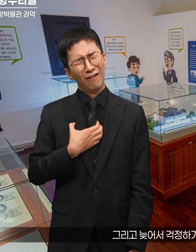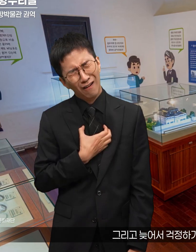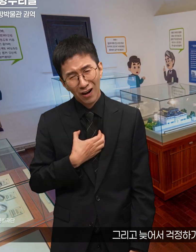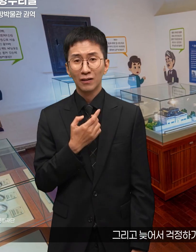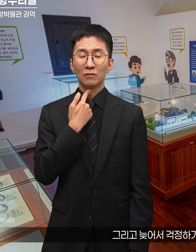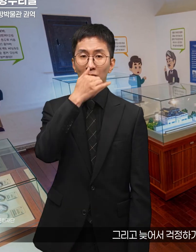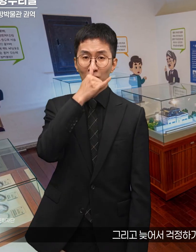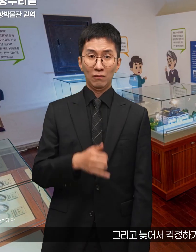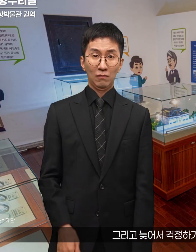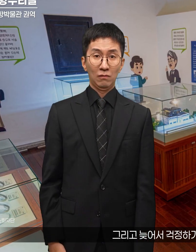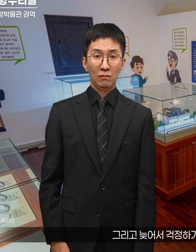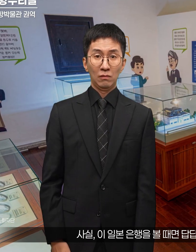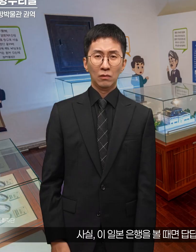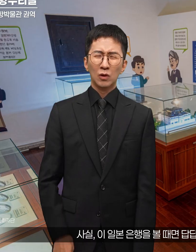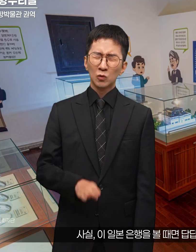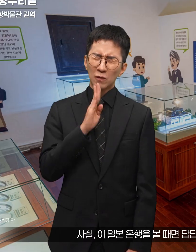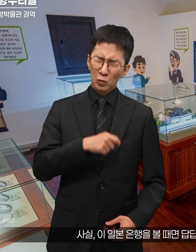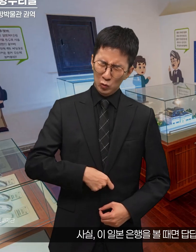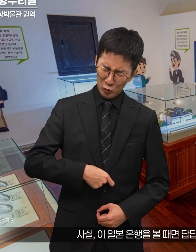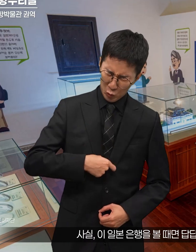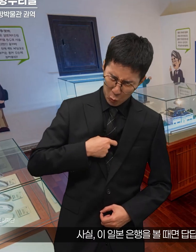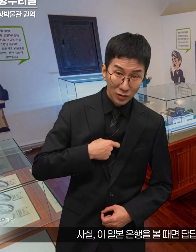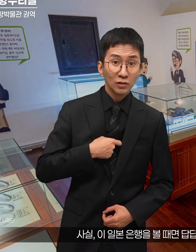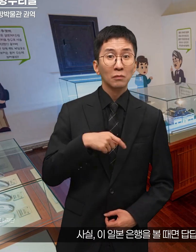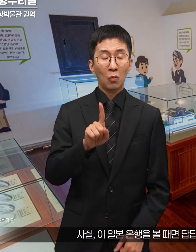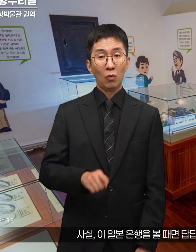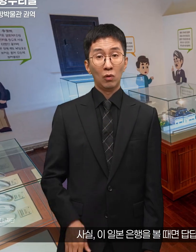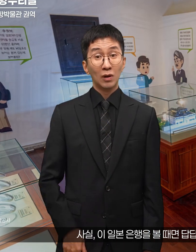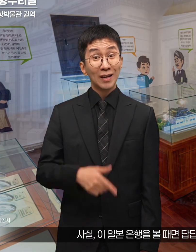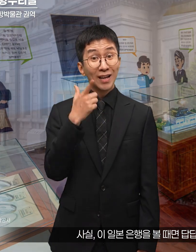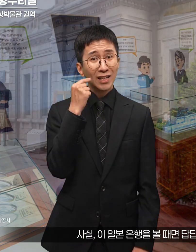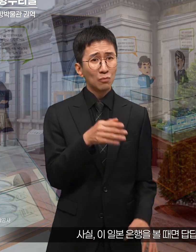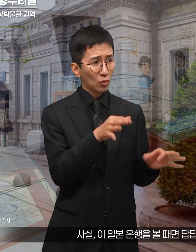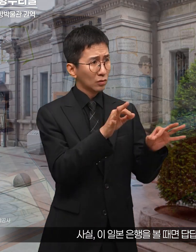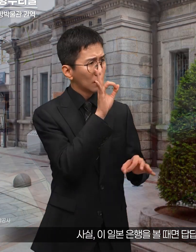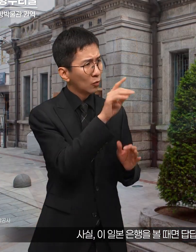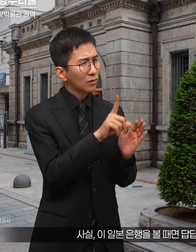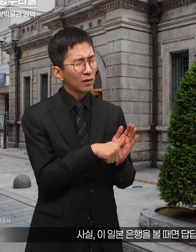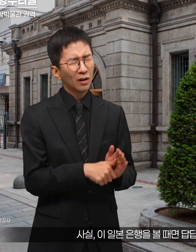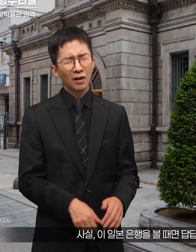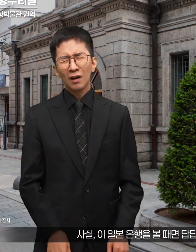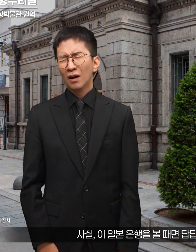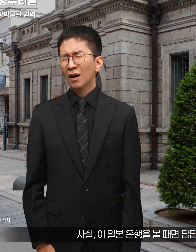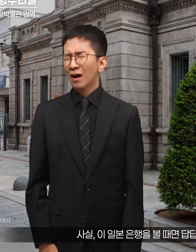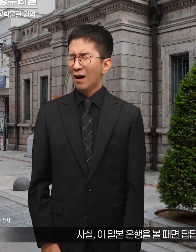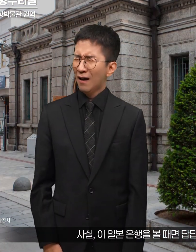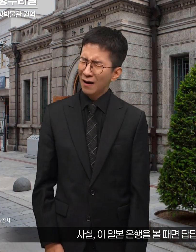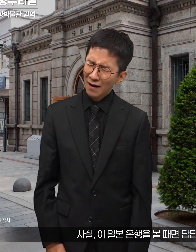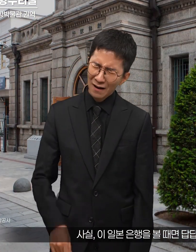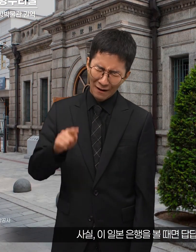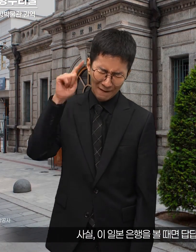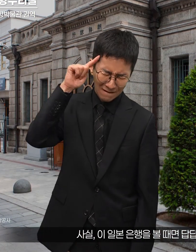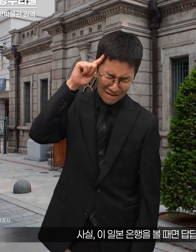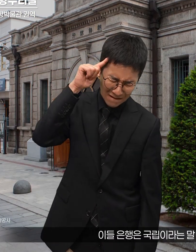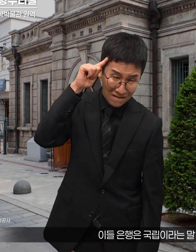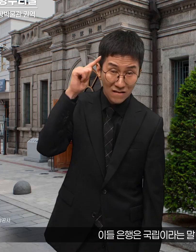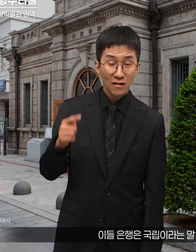했습니다. 사실 이 일본 은행을 볼 때면 답답한 마음이 들긴 합니다. 이들